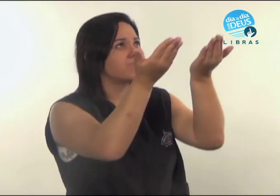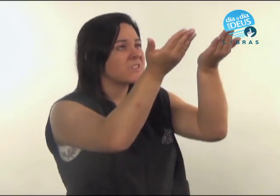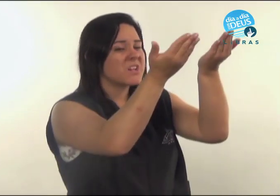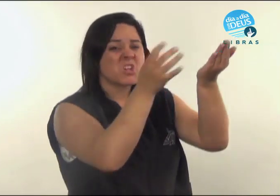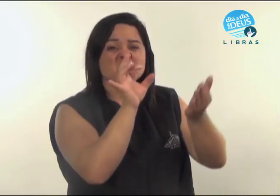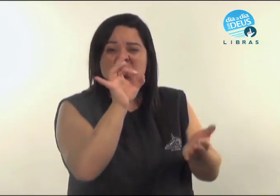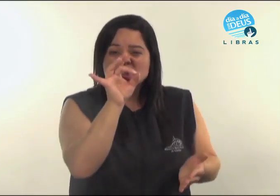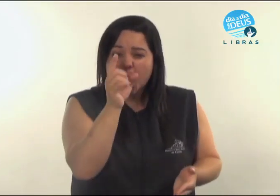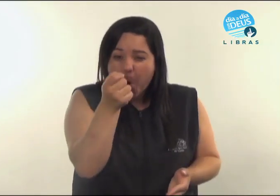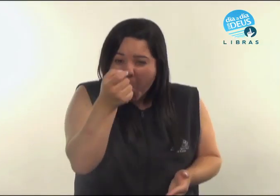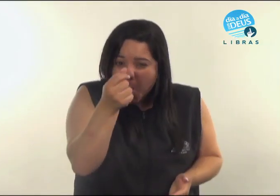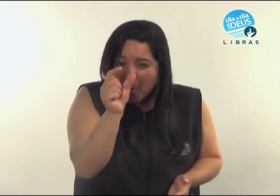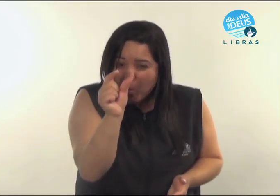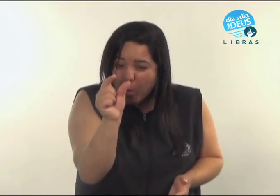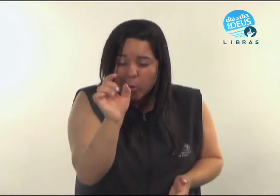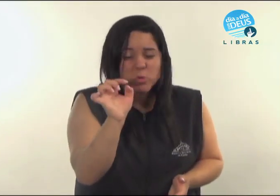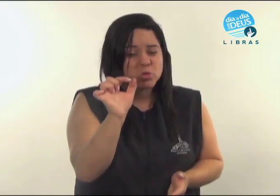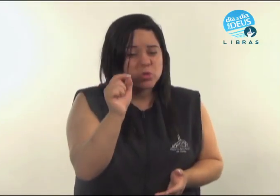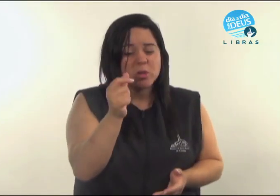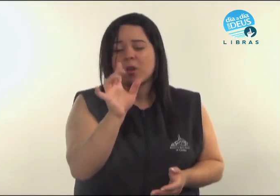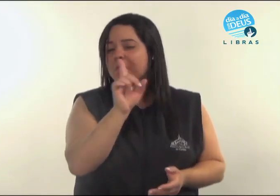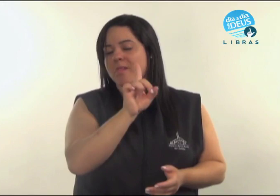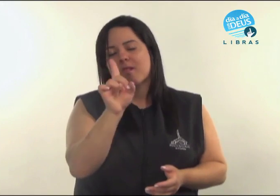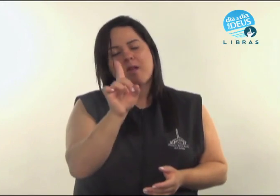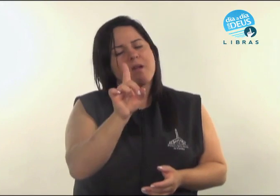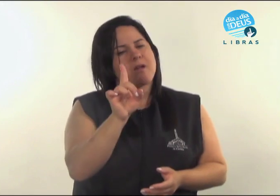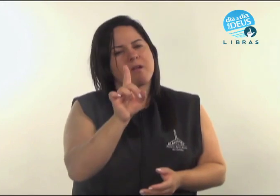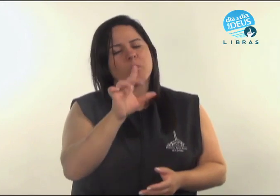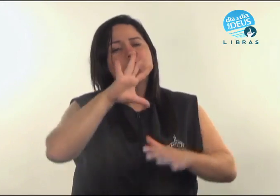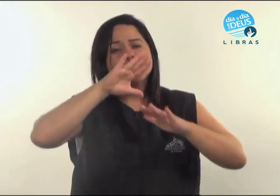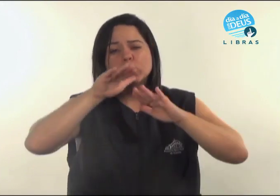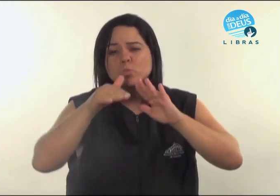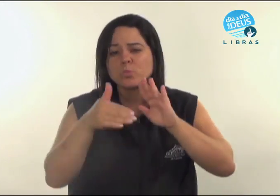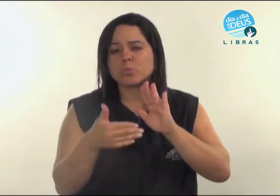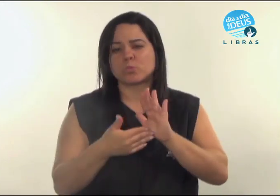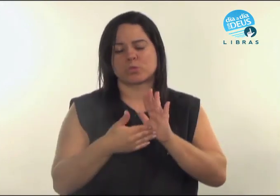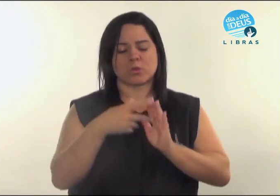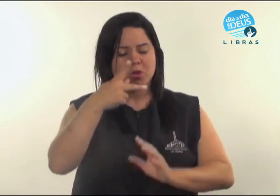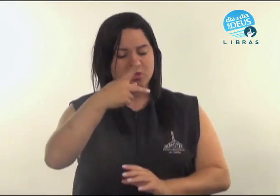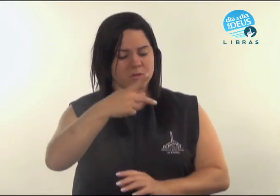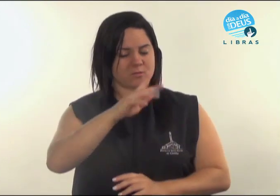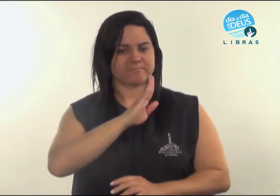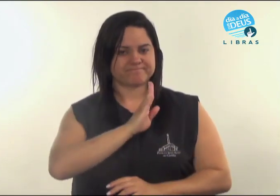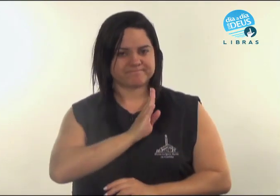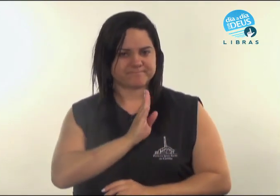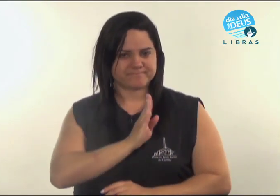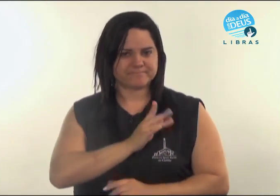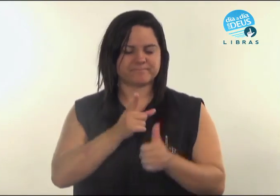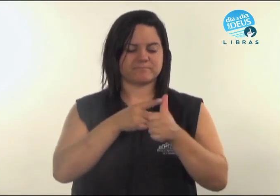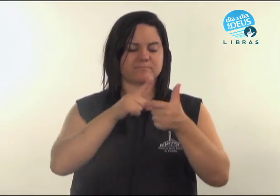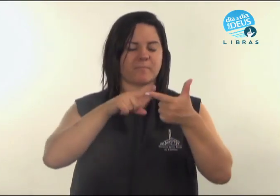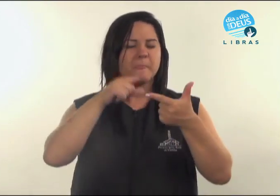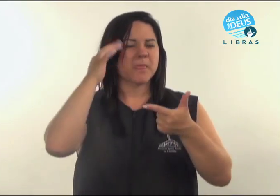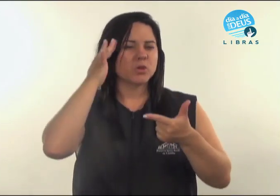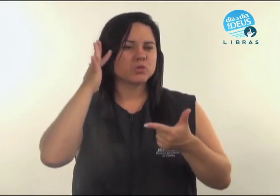no altar de Deus. Eu não quero só um pedaço, Deus não quer só um pedaço, tudo. Teu